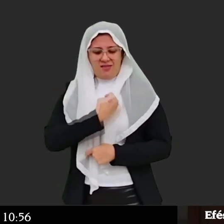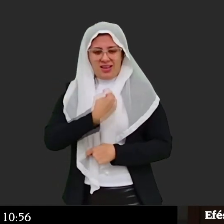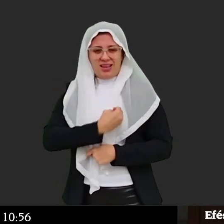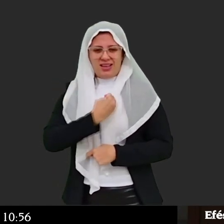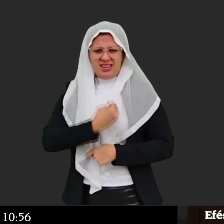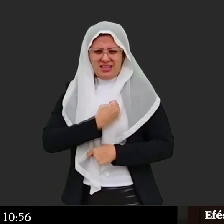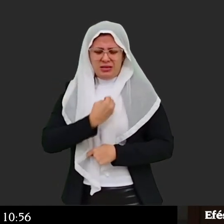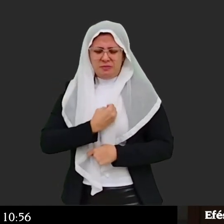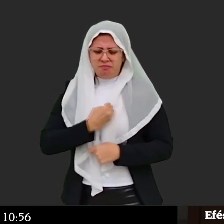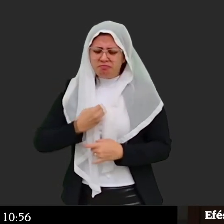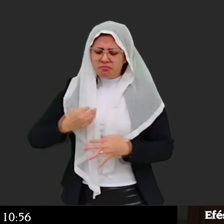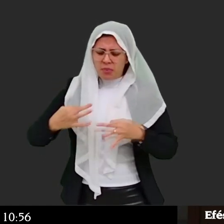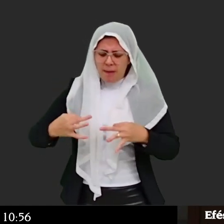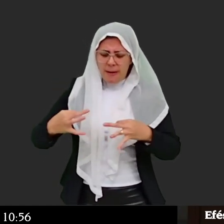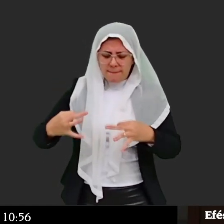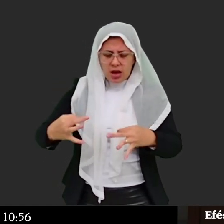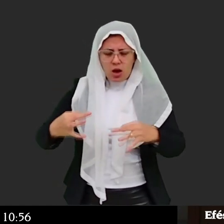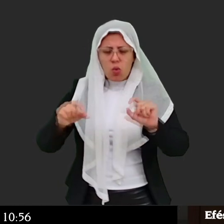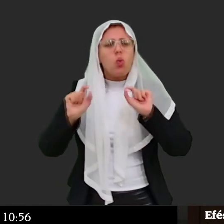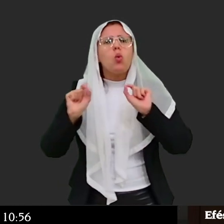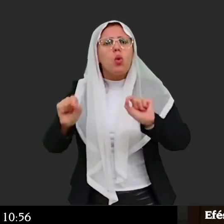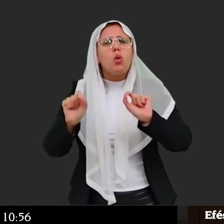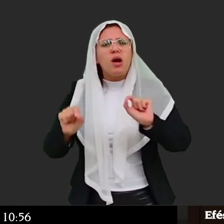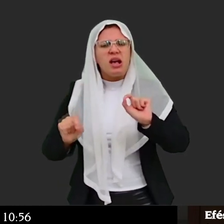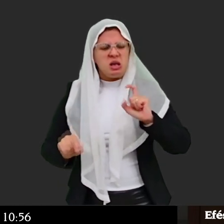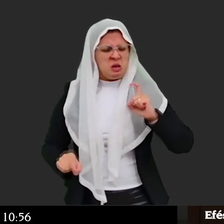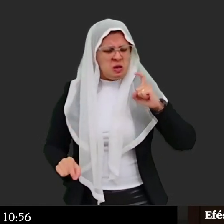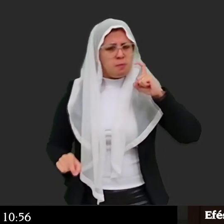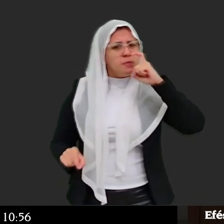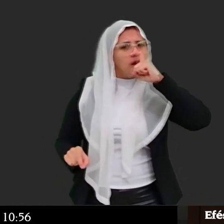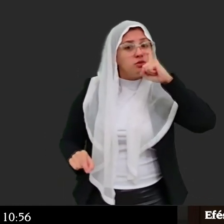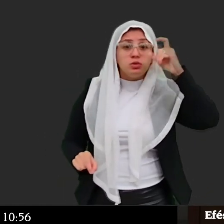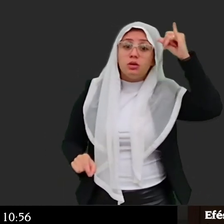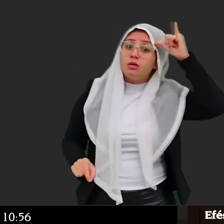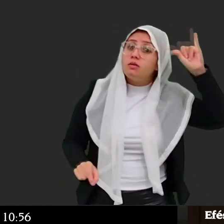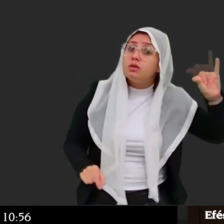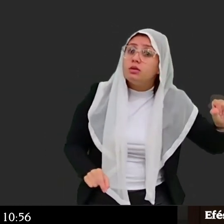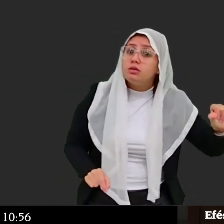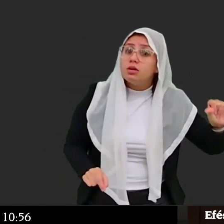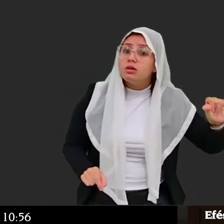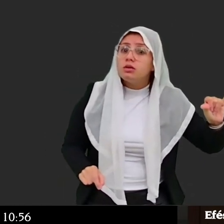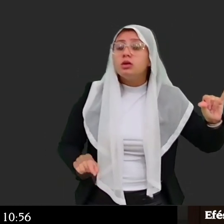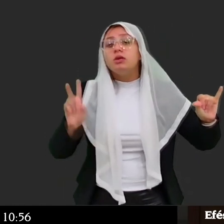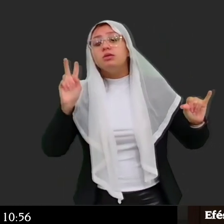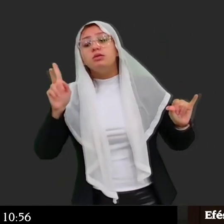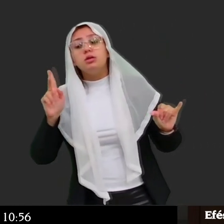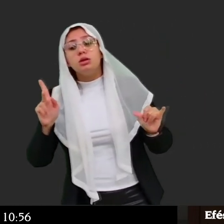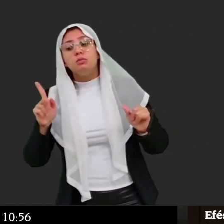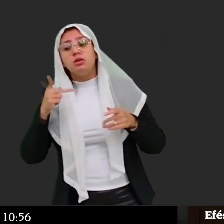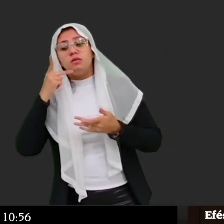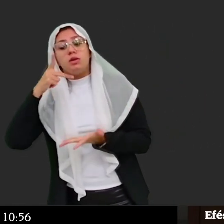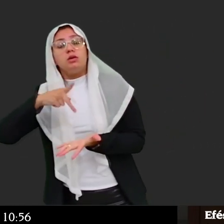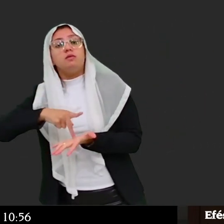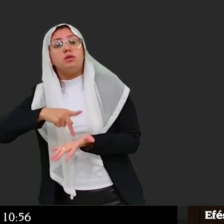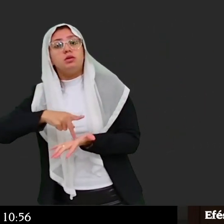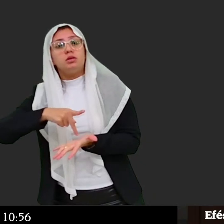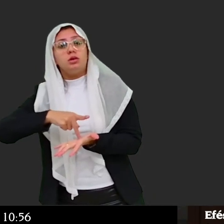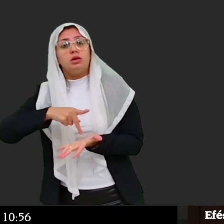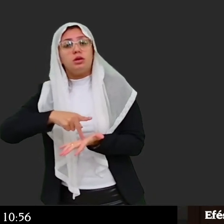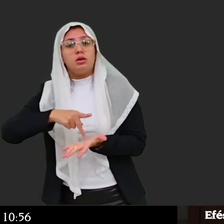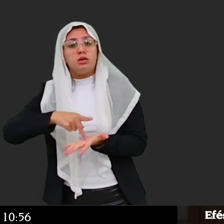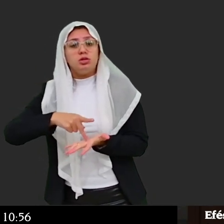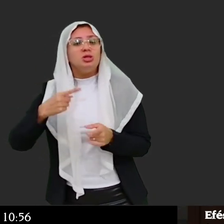a mentira, falar a verdade um para com o outro, o seu próximo, porque somos membros um